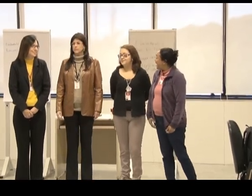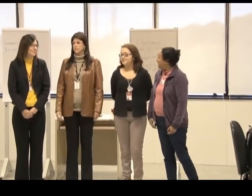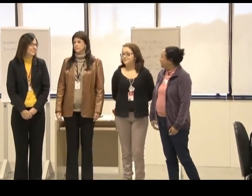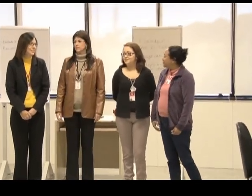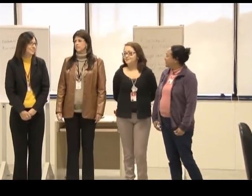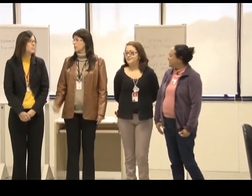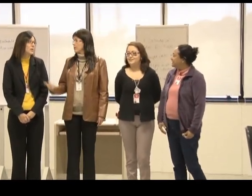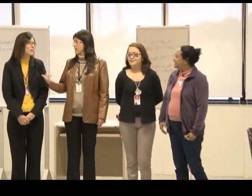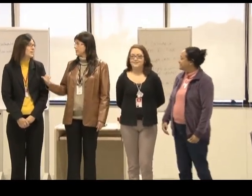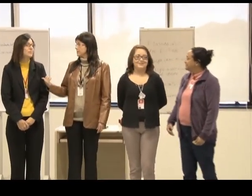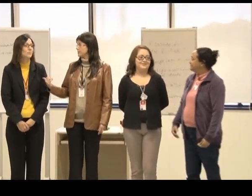Cada um tem que falar de um item.